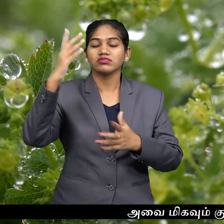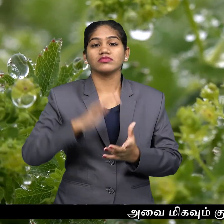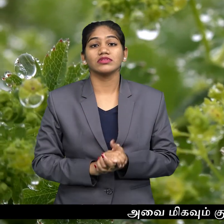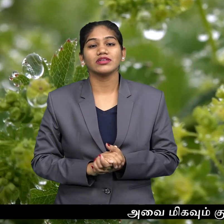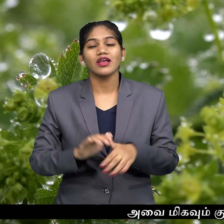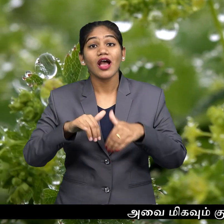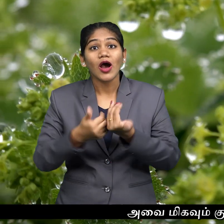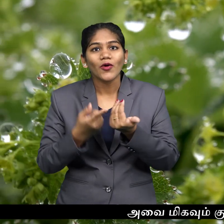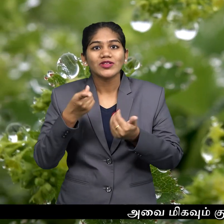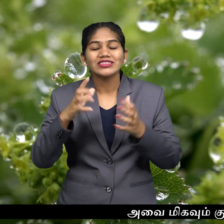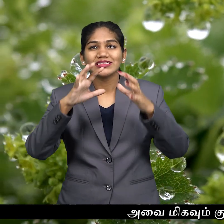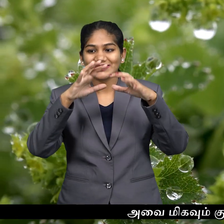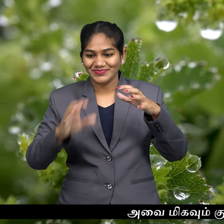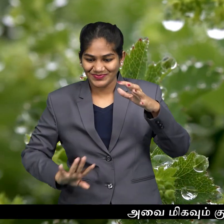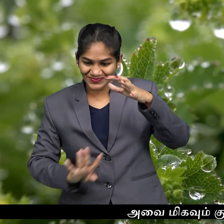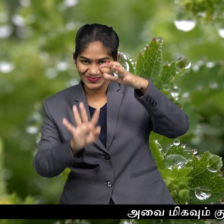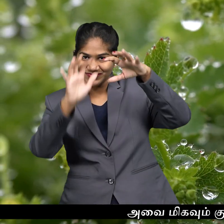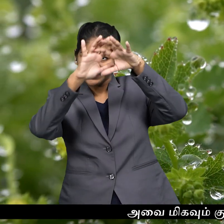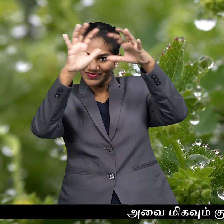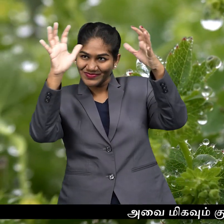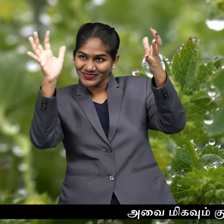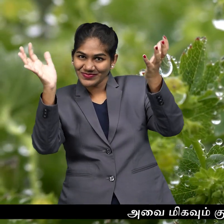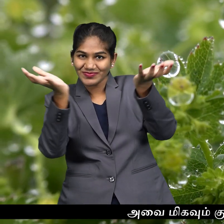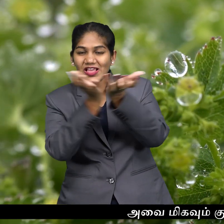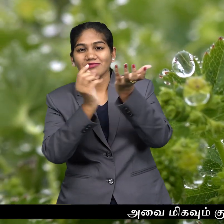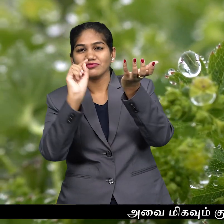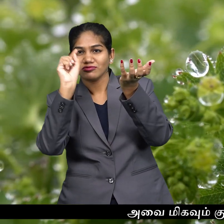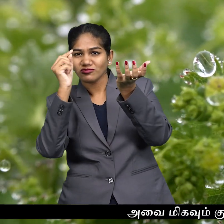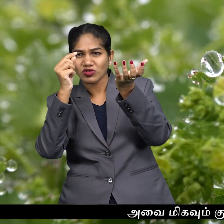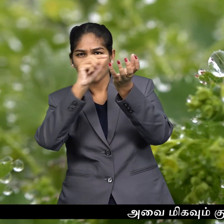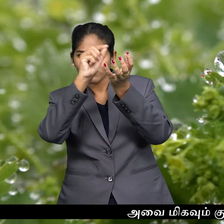அவை மிகவும் குறிப்பிடத்தக்க அளவில் வளரும்.